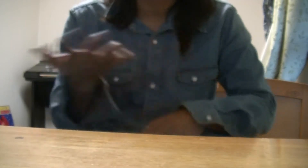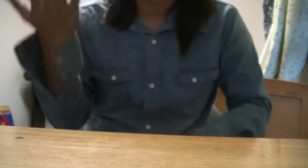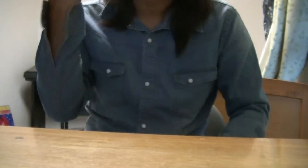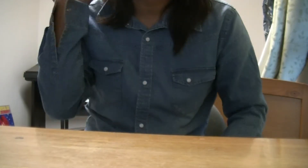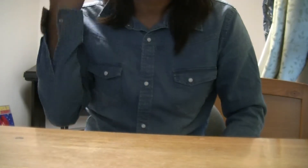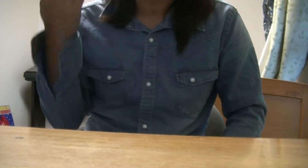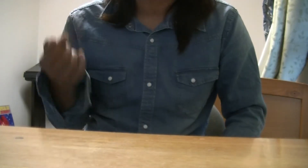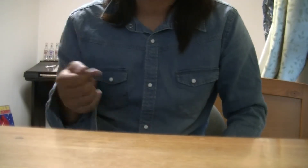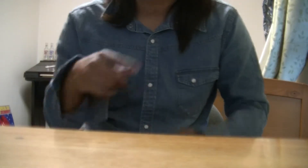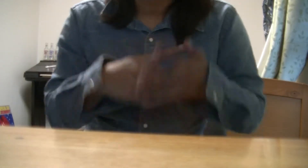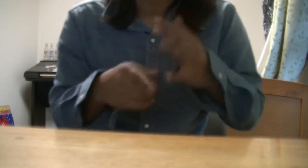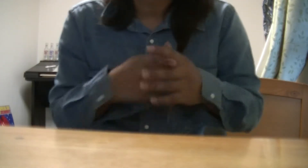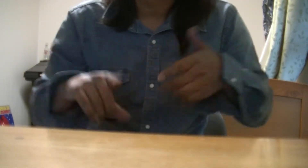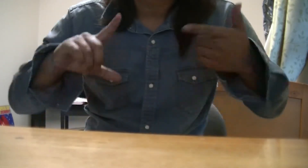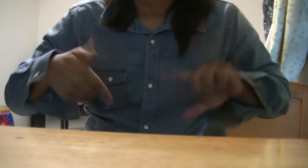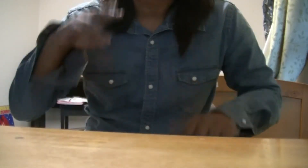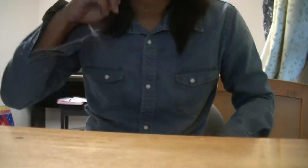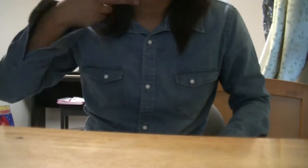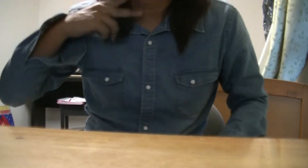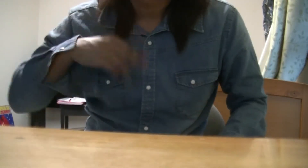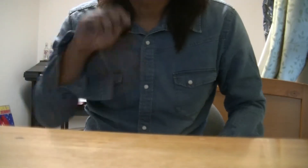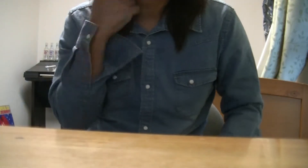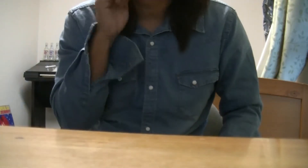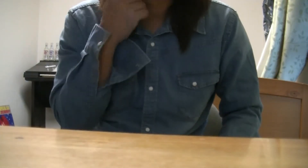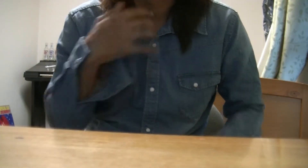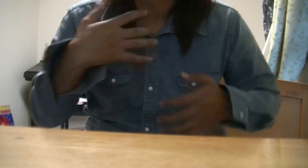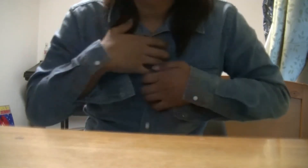順番を間違えちゃダメ、苦しくなるからね。